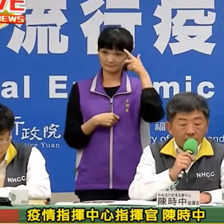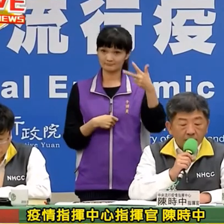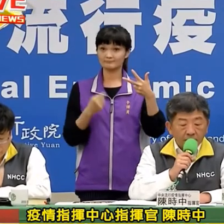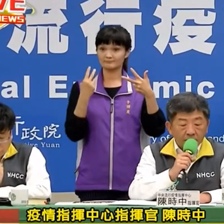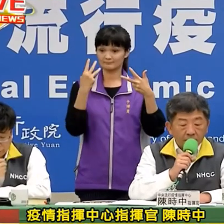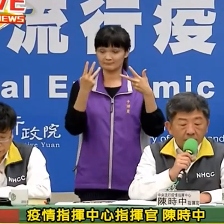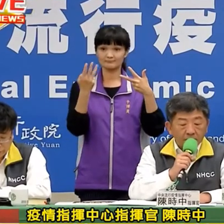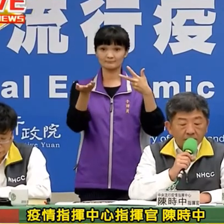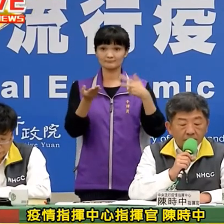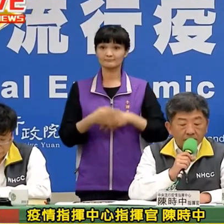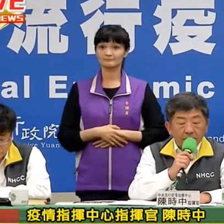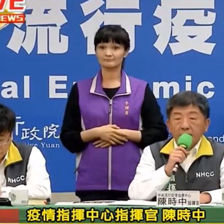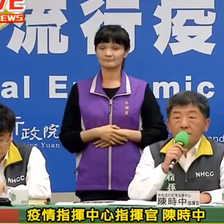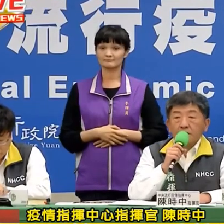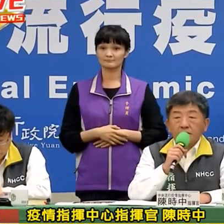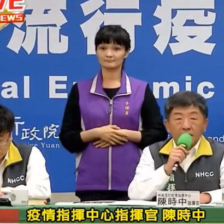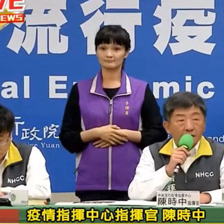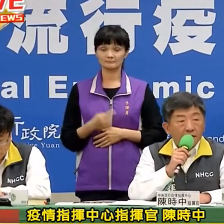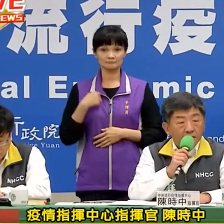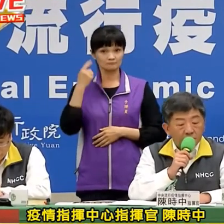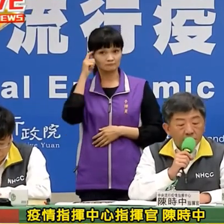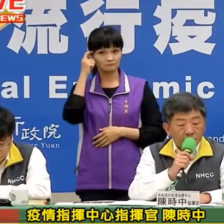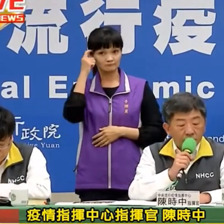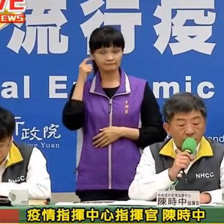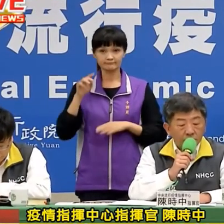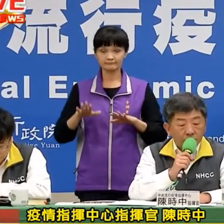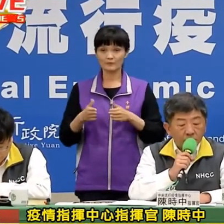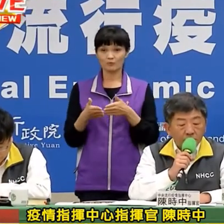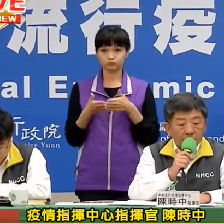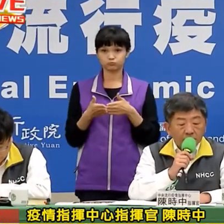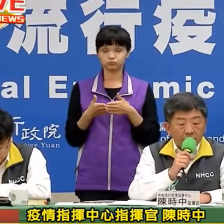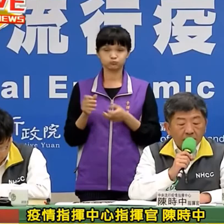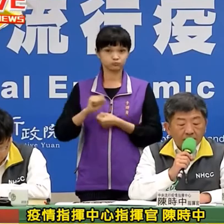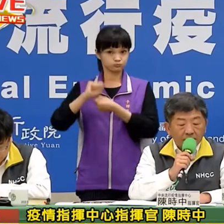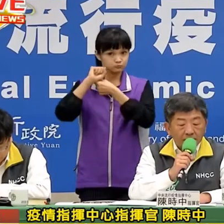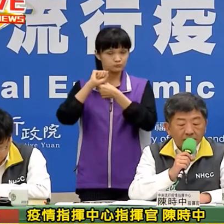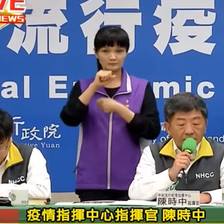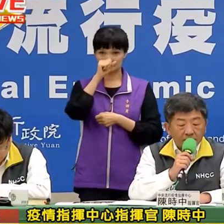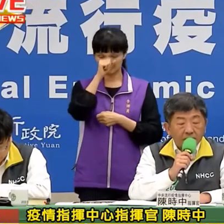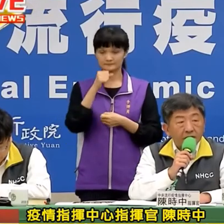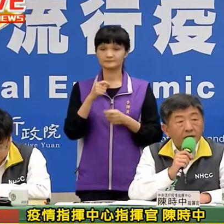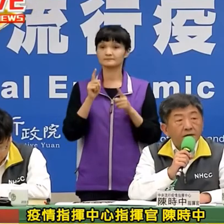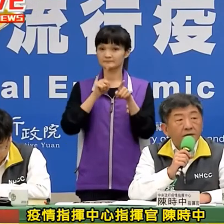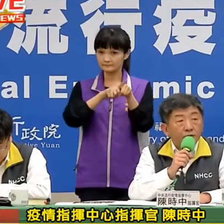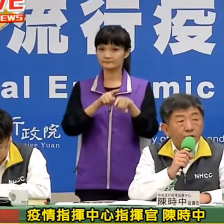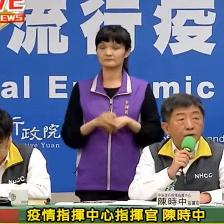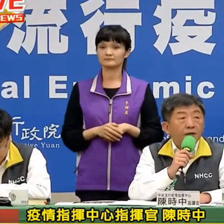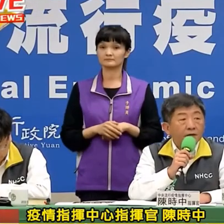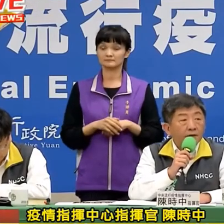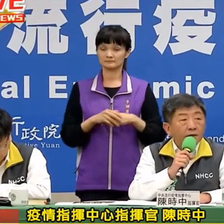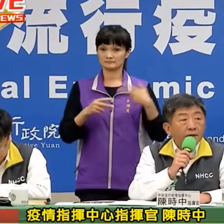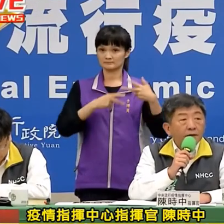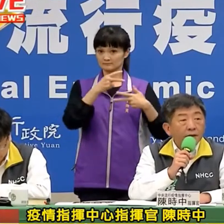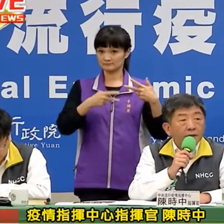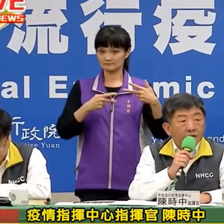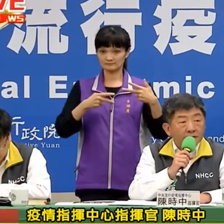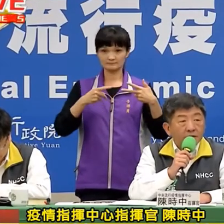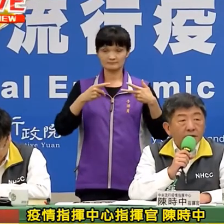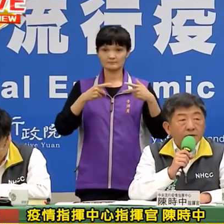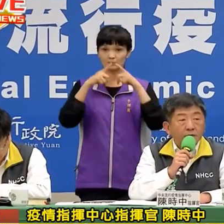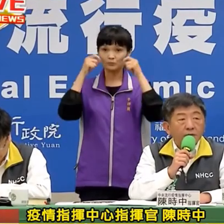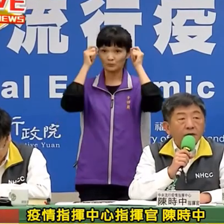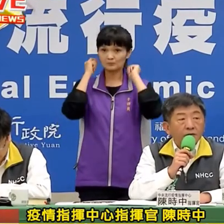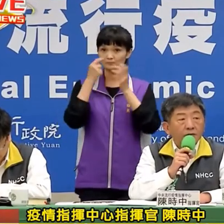7天3片，那我们根据我们的这样量，也觉得这样的一个需要，所以我们就把它改成是14天9片，